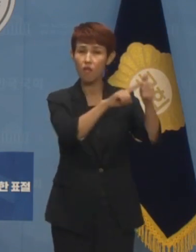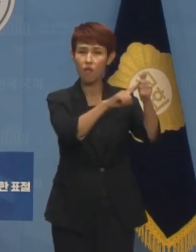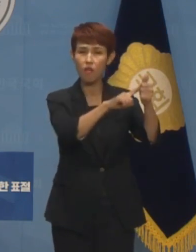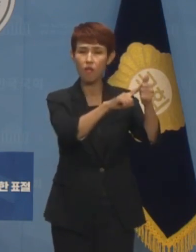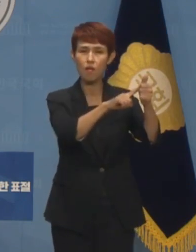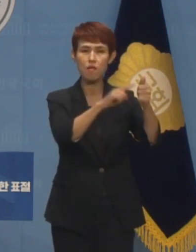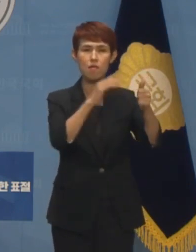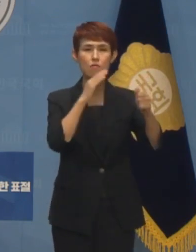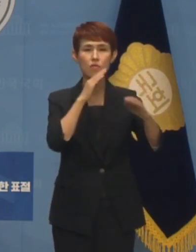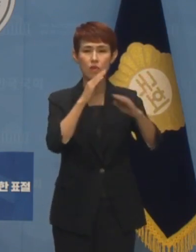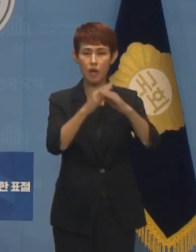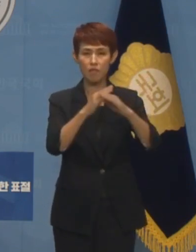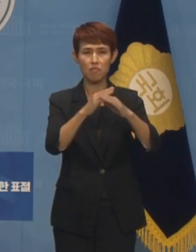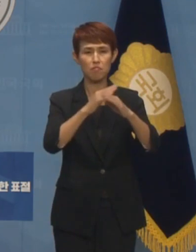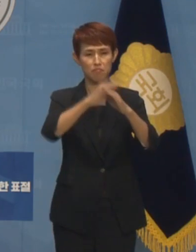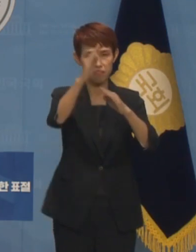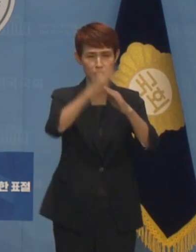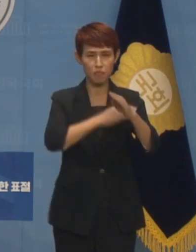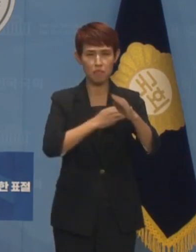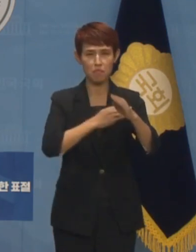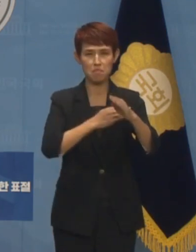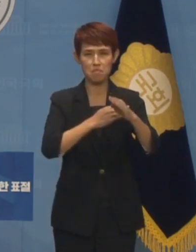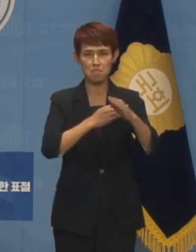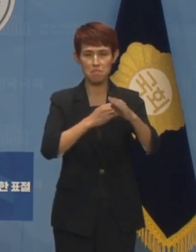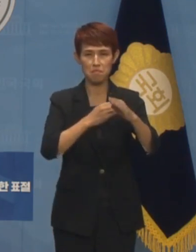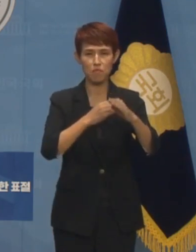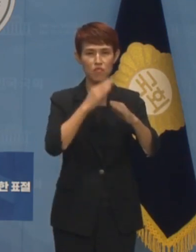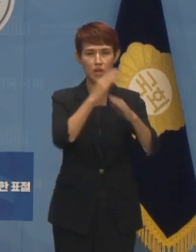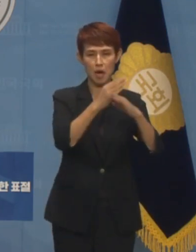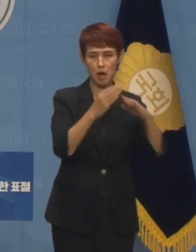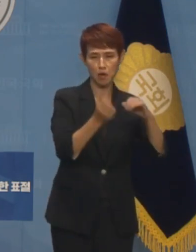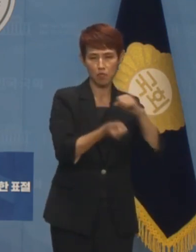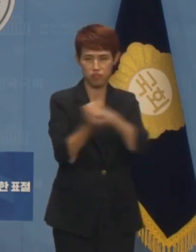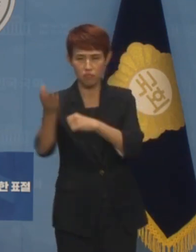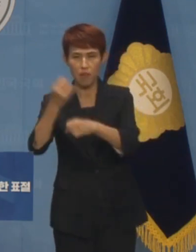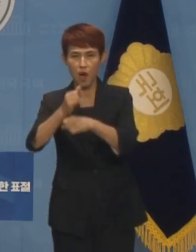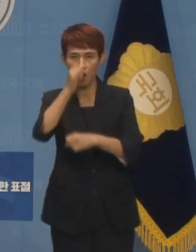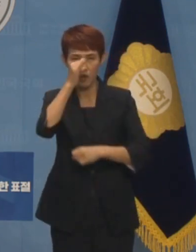대남 적화 통일 노선을 베껴 쓴 것 아니겠습니까?